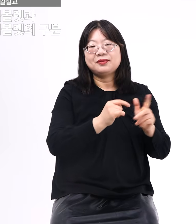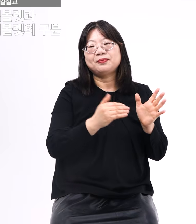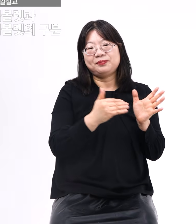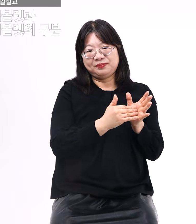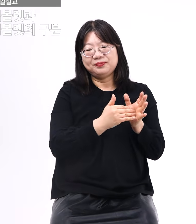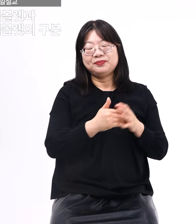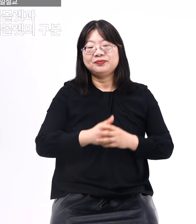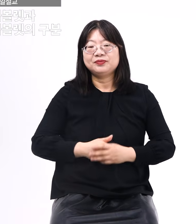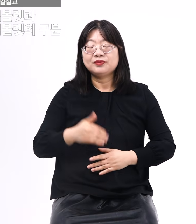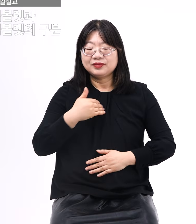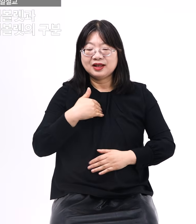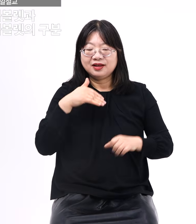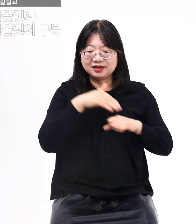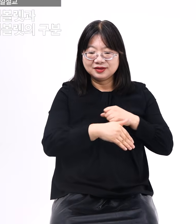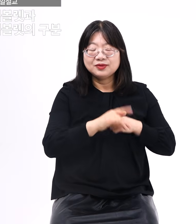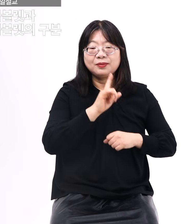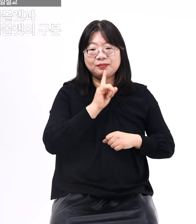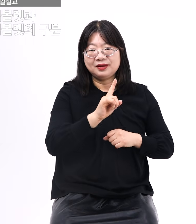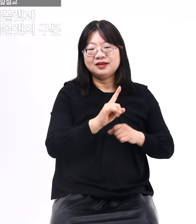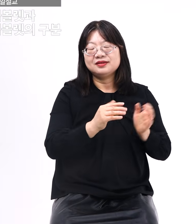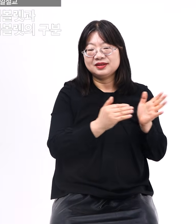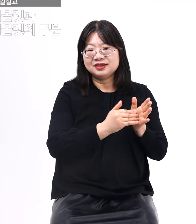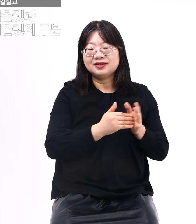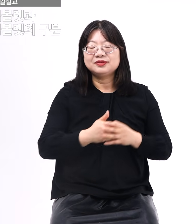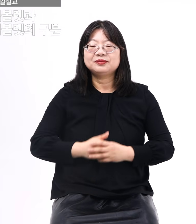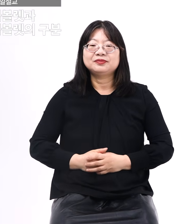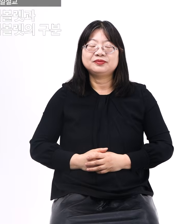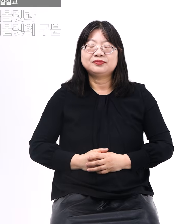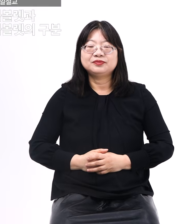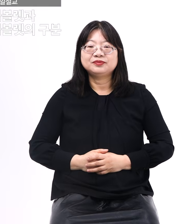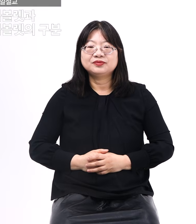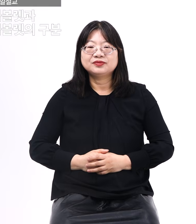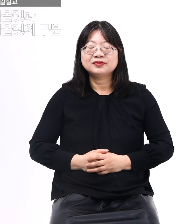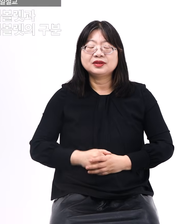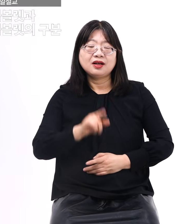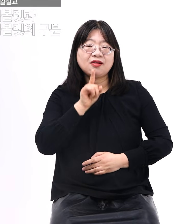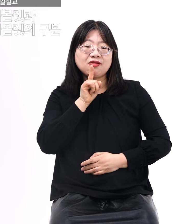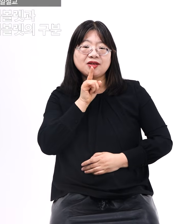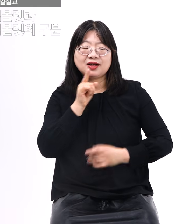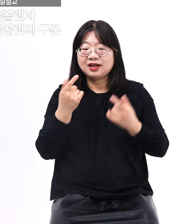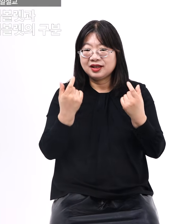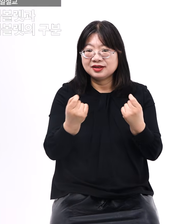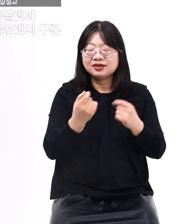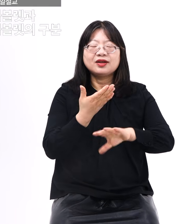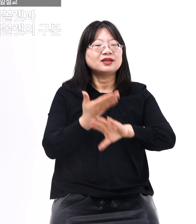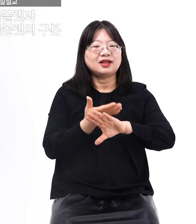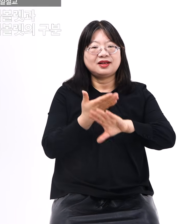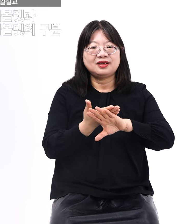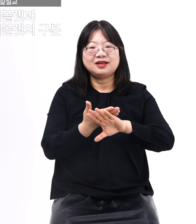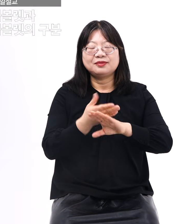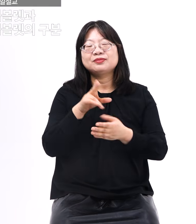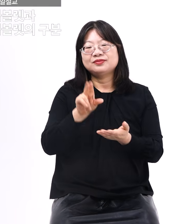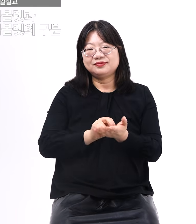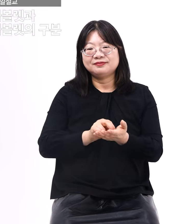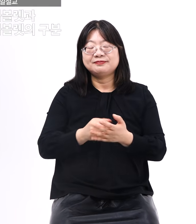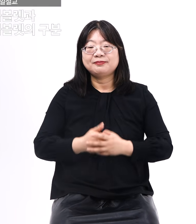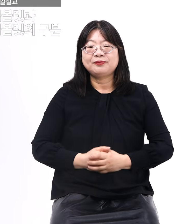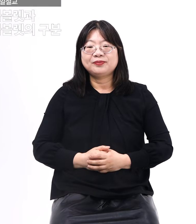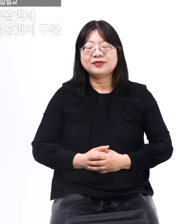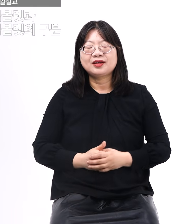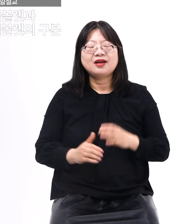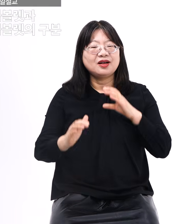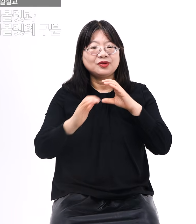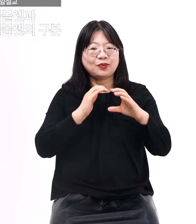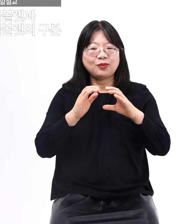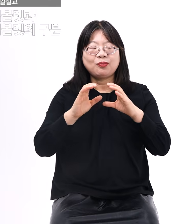하는 거예요. 내 식으로 말을 하는 거예요. 이건 언어가 같은 거하고 다른 문제예요. 그러니까 소통이